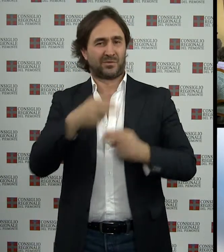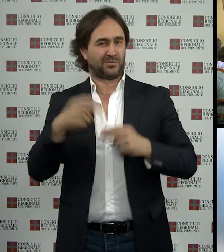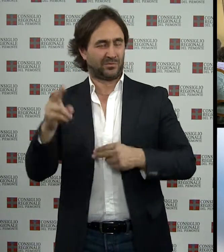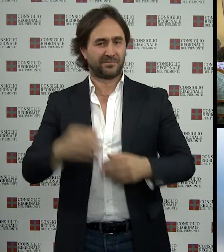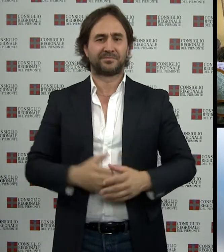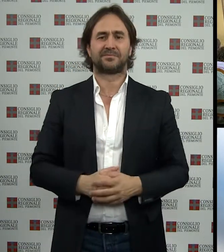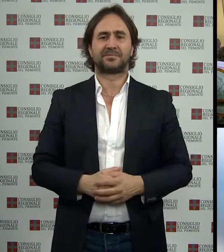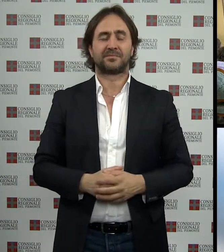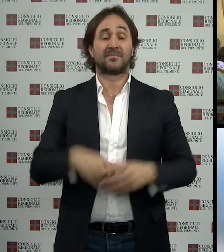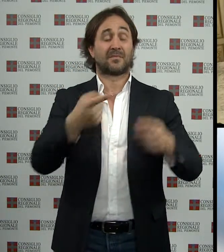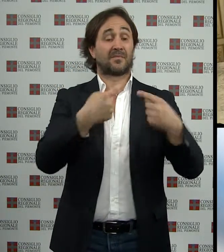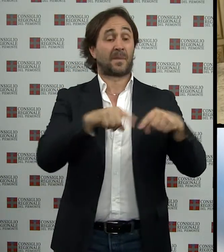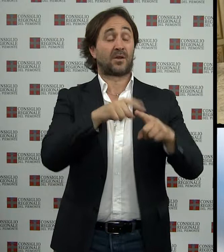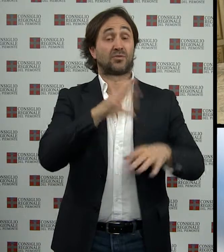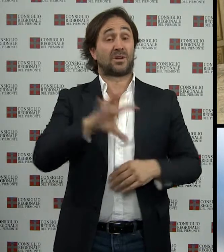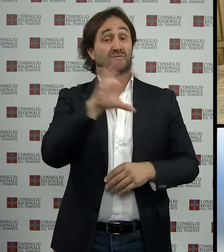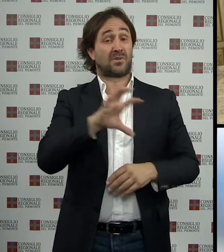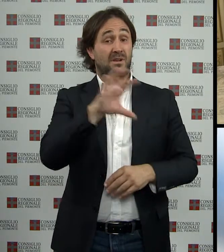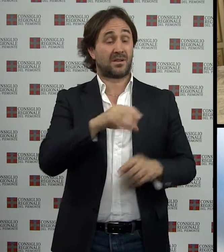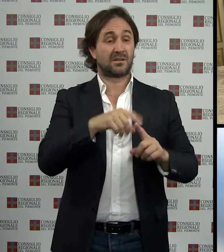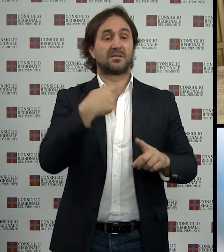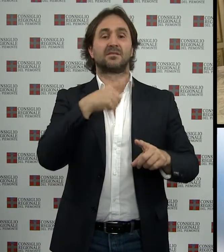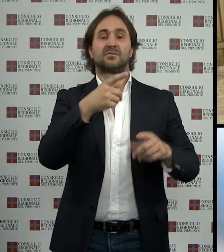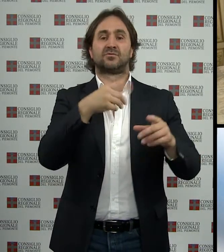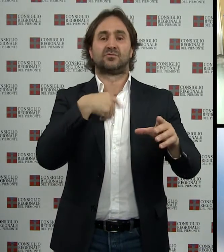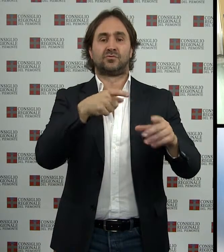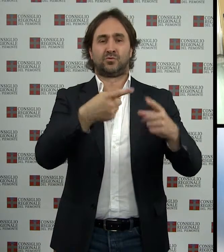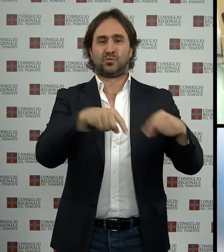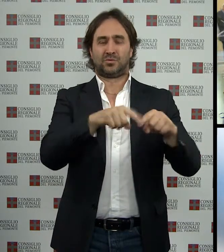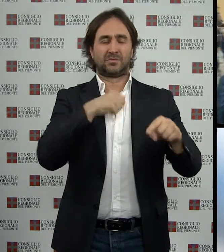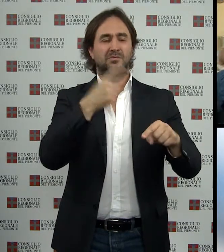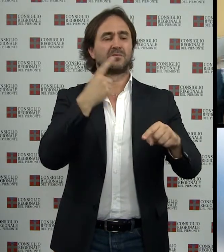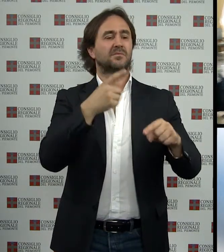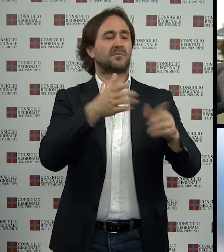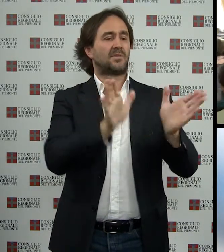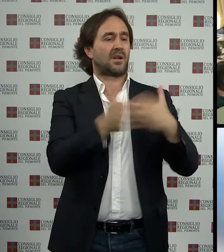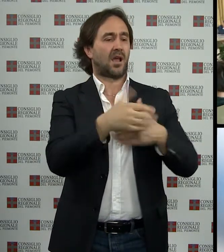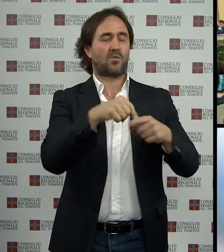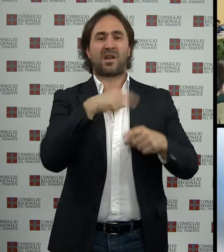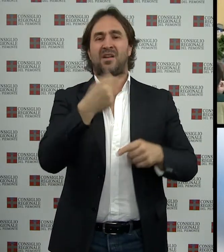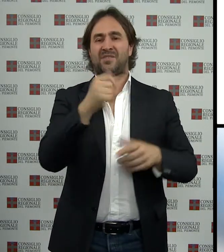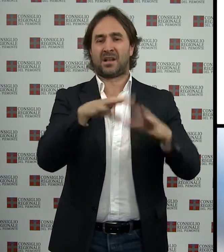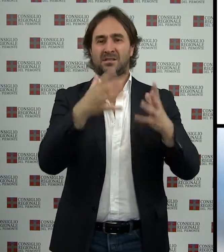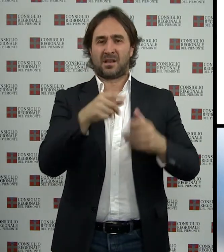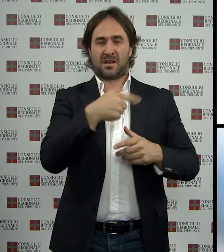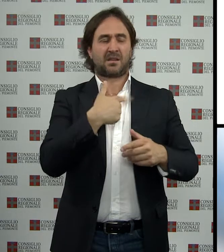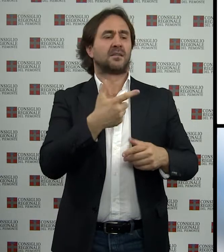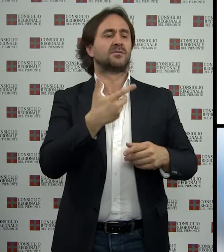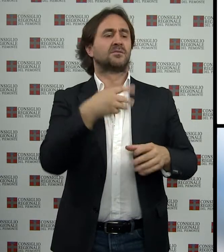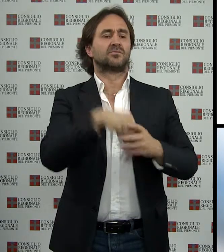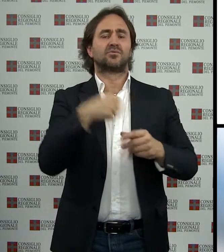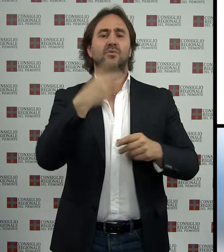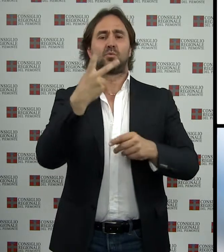Il Presidente del Consiglio regionale con i capigruppo e il Vicepresidente della Giunta, nella pausa dei lavori d'aula sulla finanziaria, hanno ricevuto due